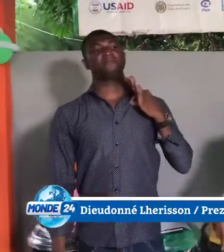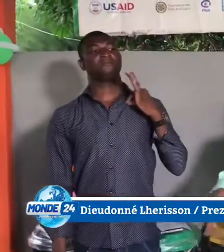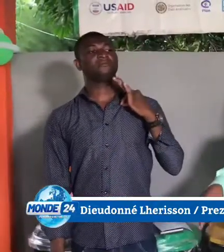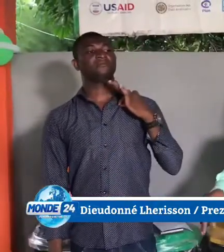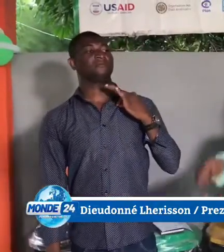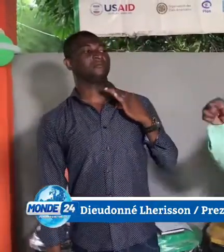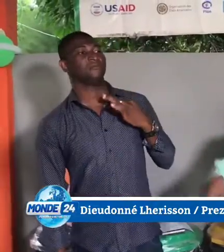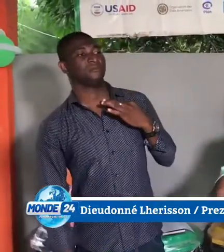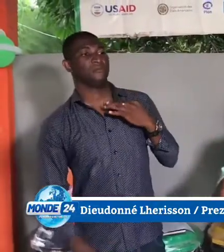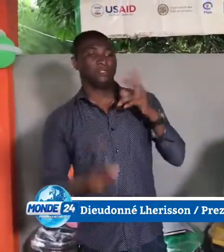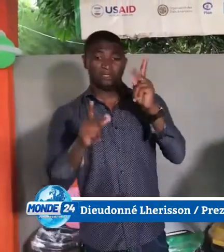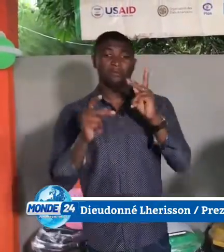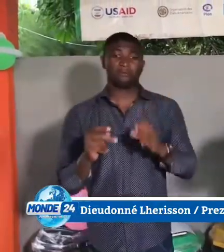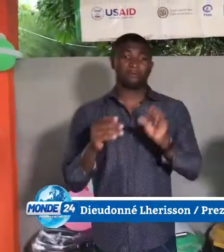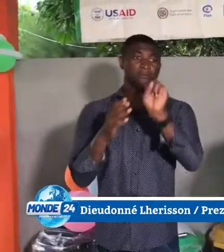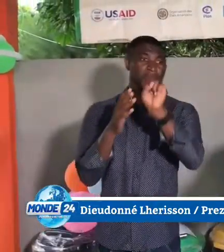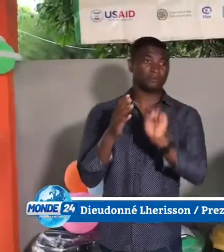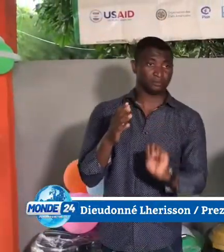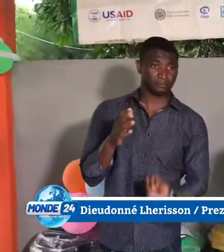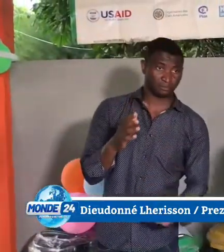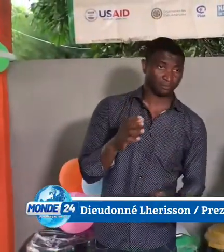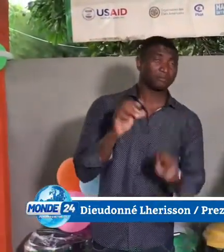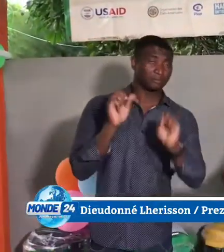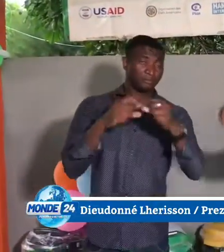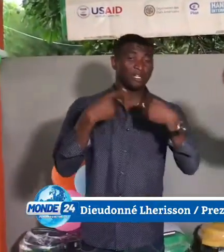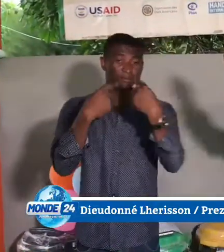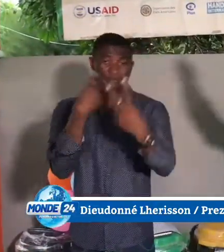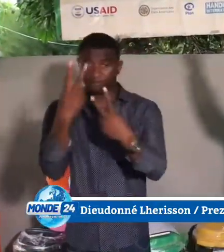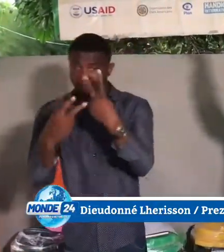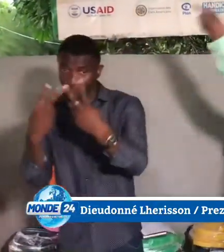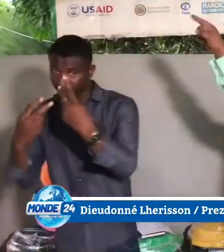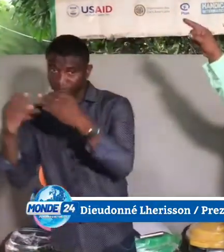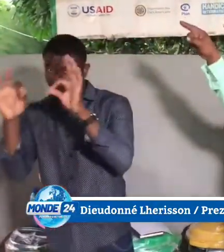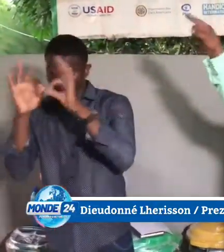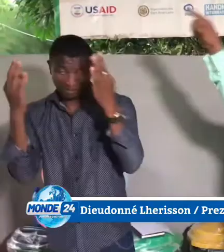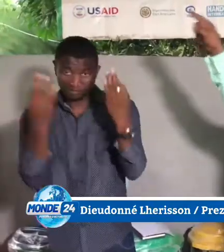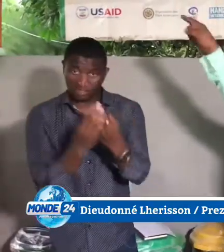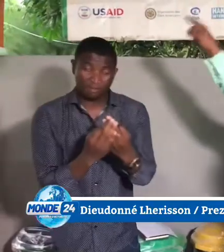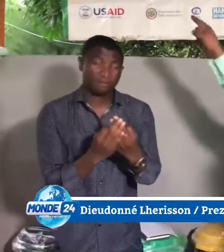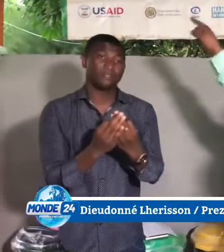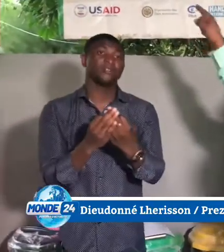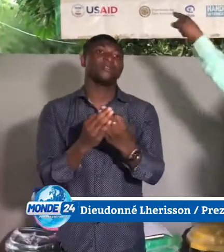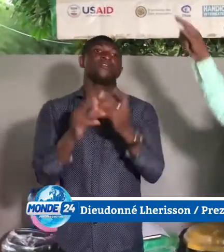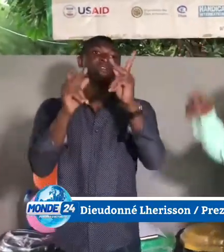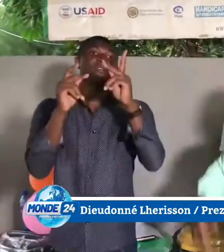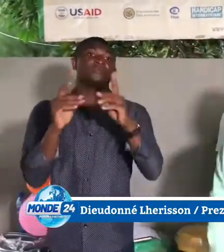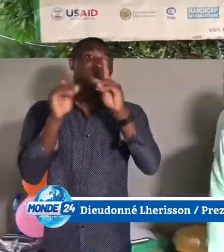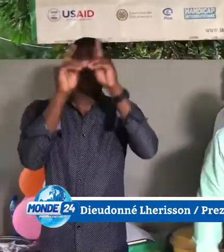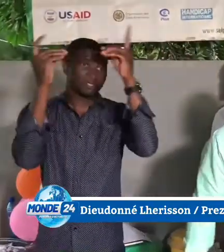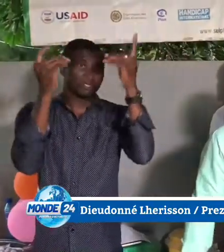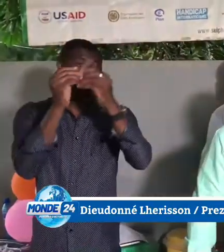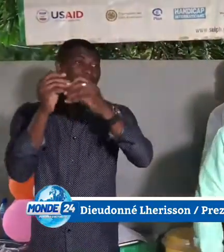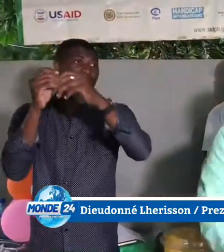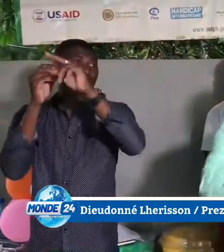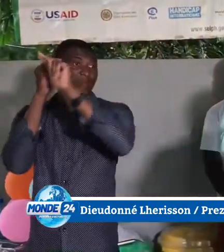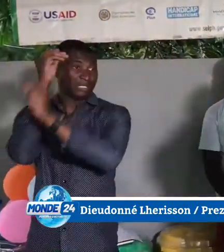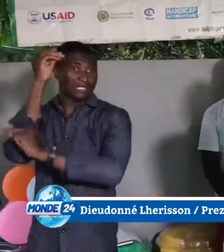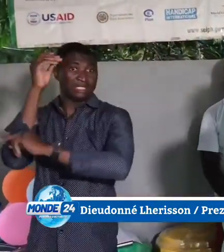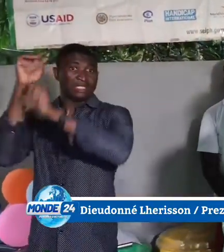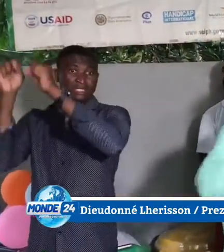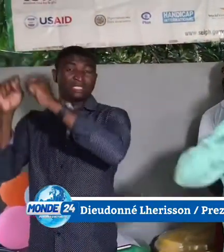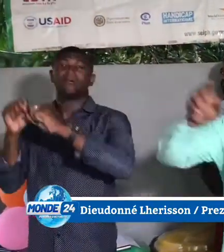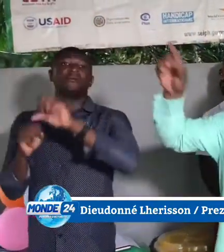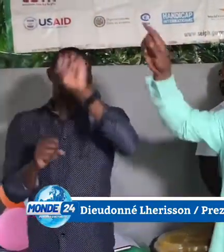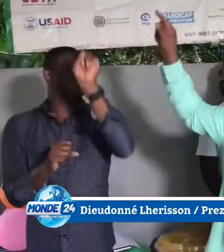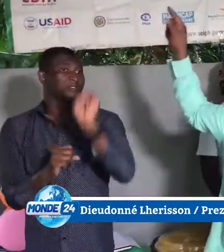Mon sud-est t'avons qu'à venir en famille. Mon non-nip t'avons qu'à aller en famille. Mon